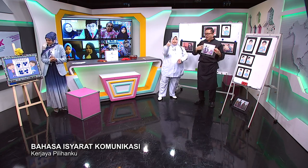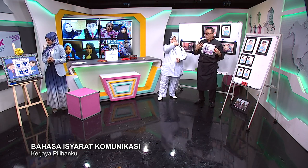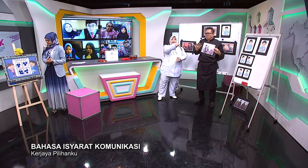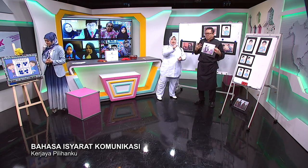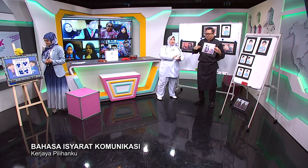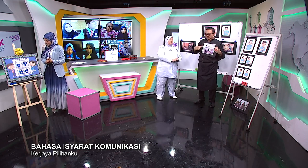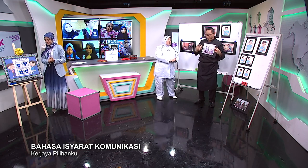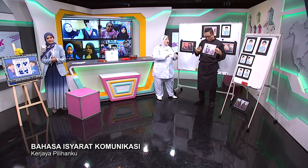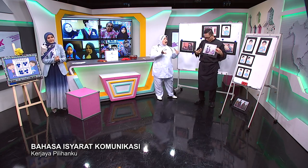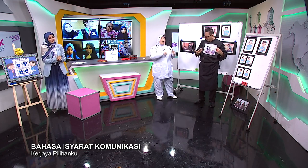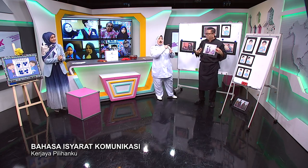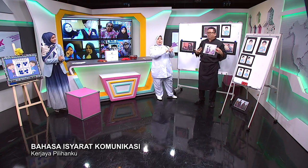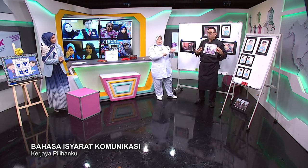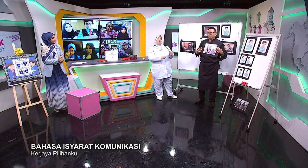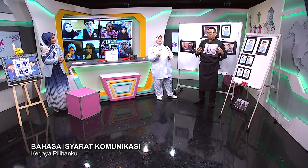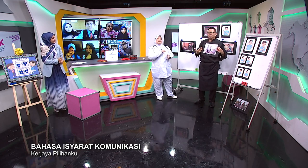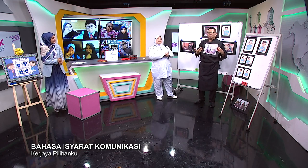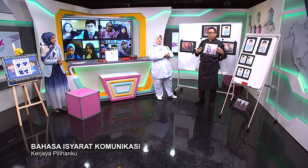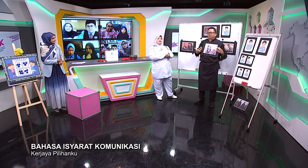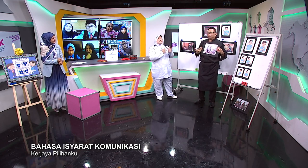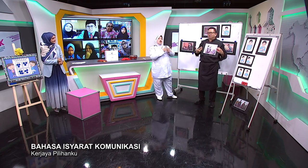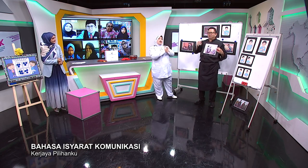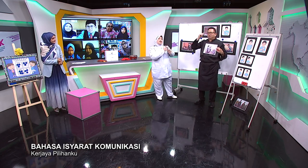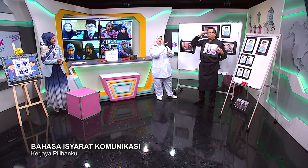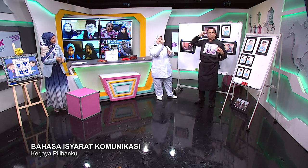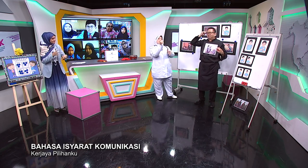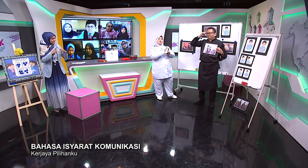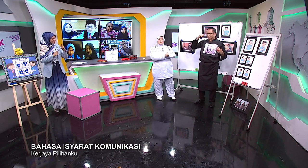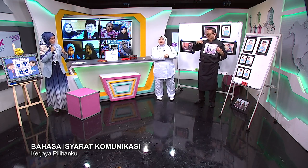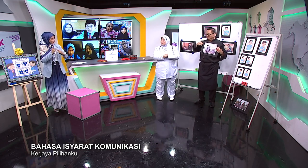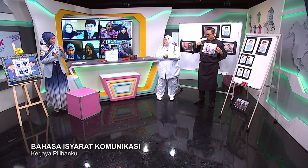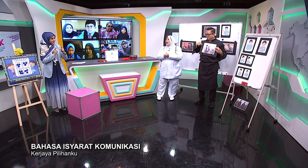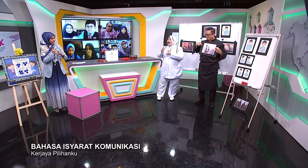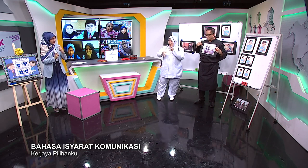Okey. Ini. Apa? Isyaratnya.